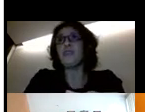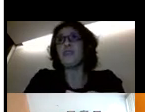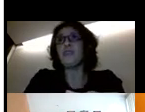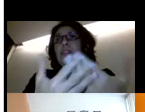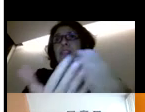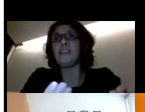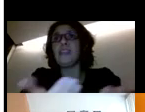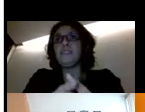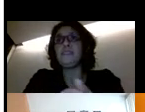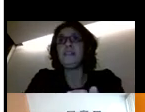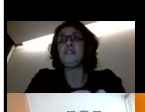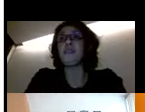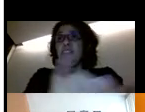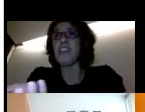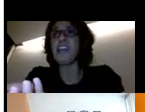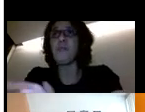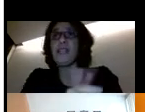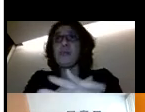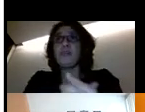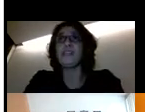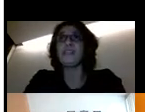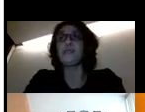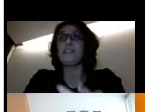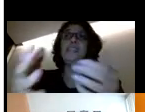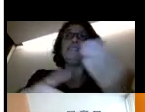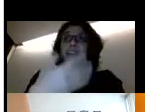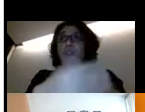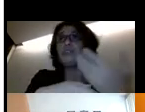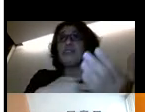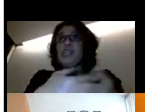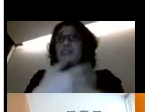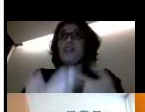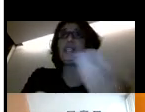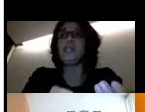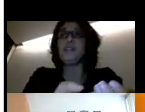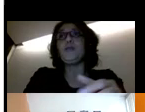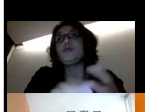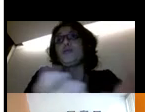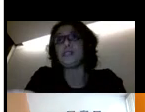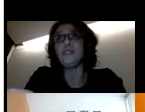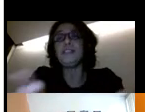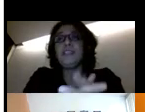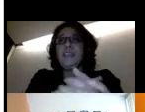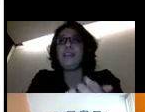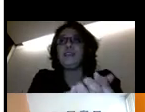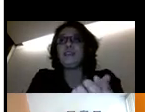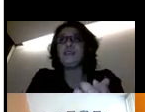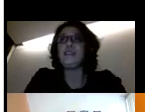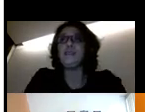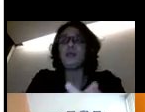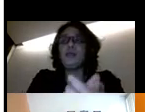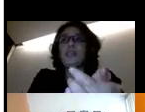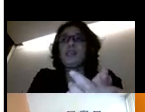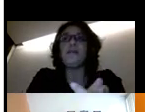sirve estudiar la lengua de señas? ¿Nos sirve de algo para poder nutrir otros estudios lingüísticos? Por supuesto. Nos